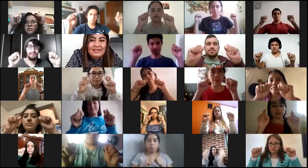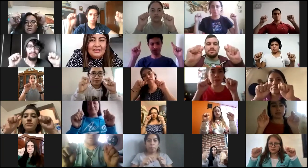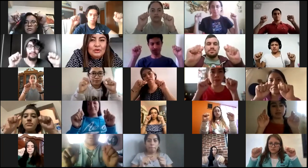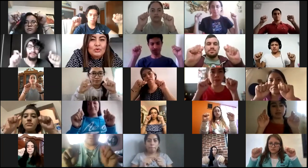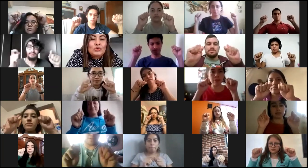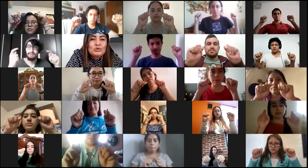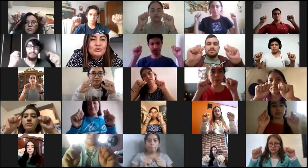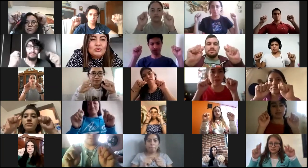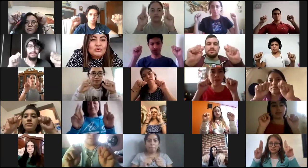U,